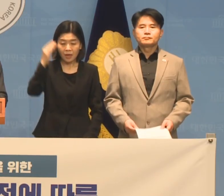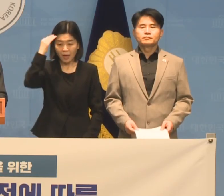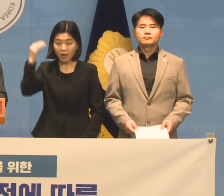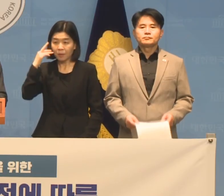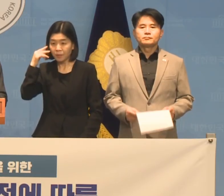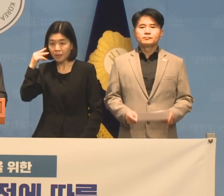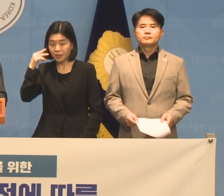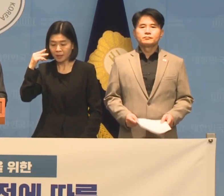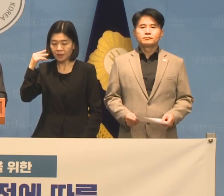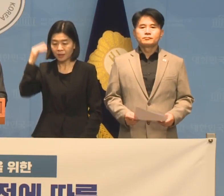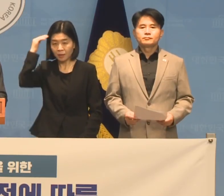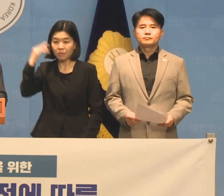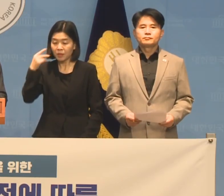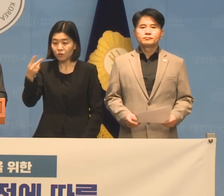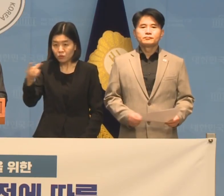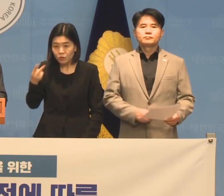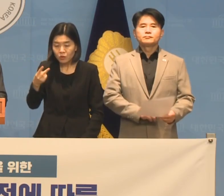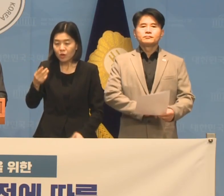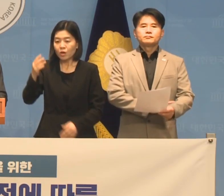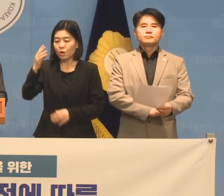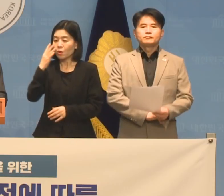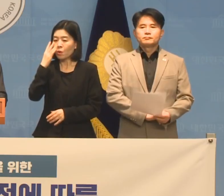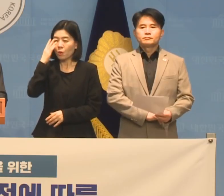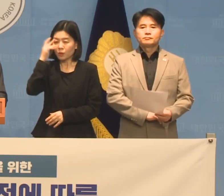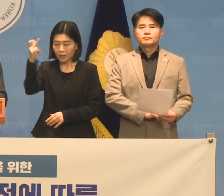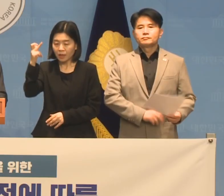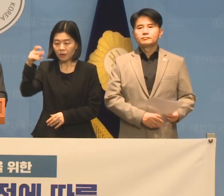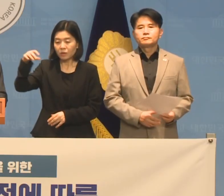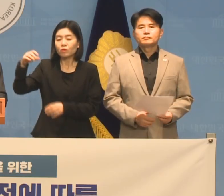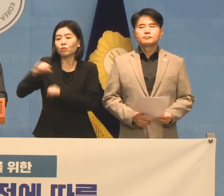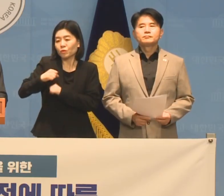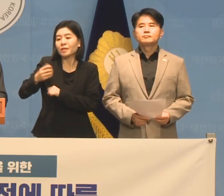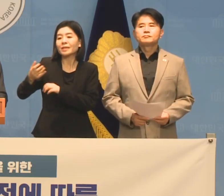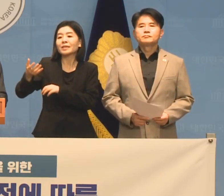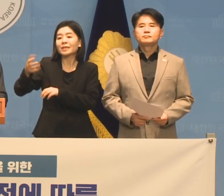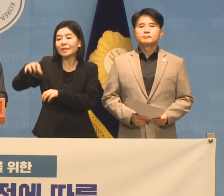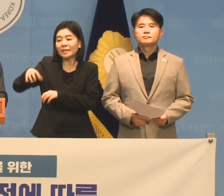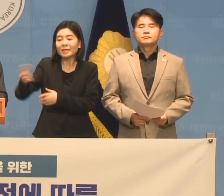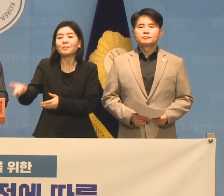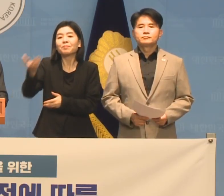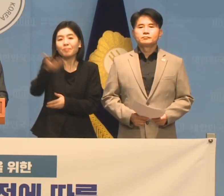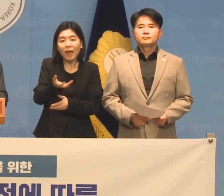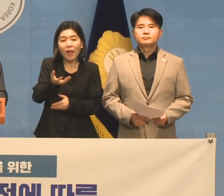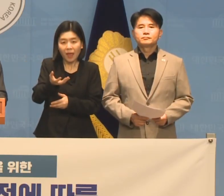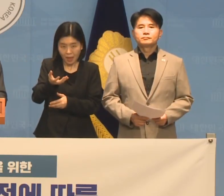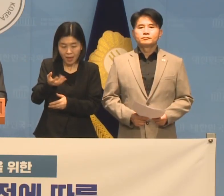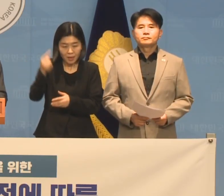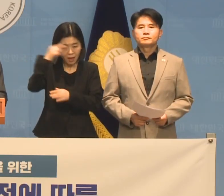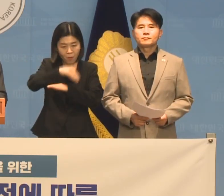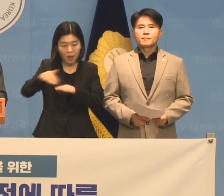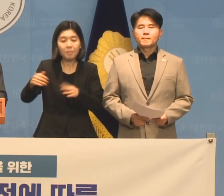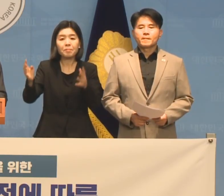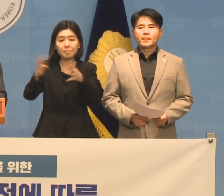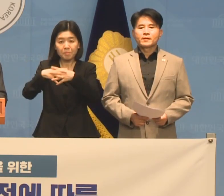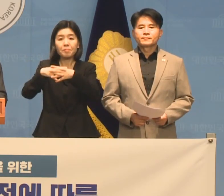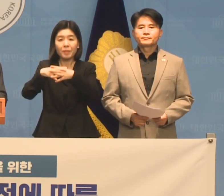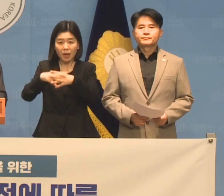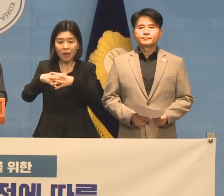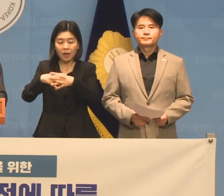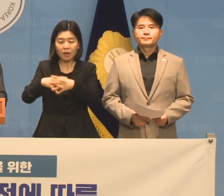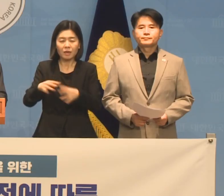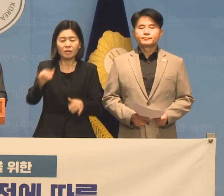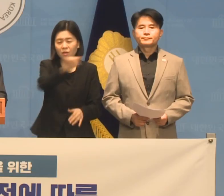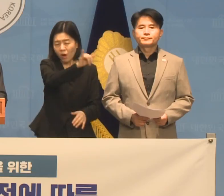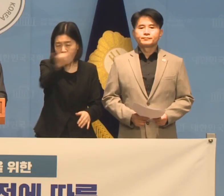양국이 용산기지 이전 계획 및 연합토지관리계획에 합의함에 따라 정부는 전국에 산재되어